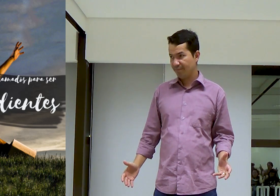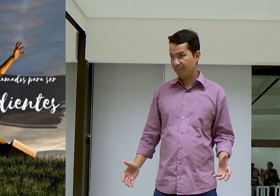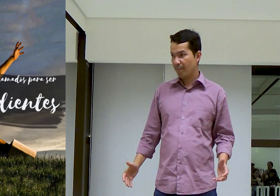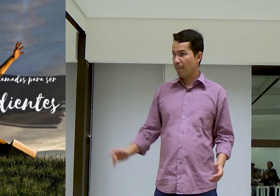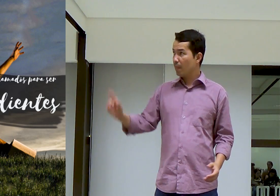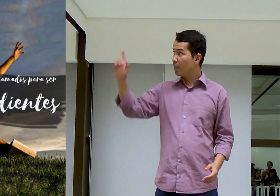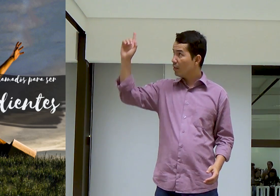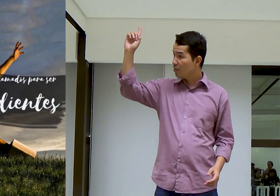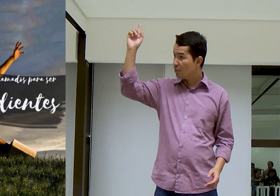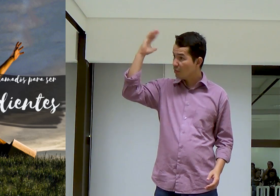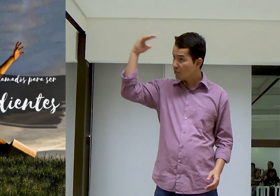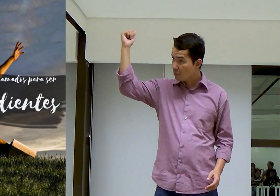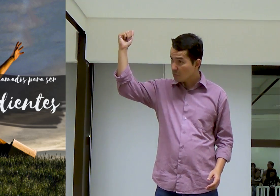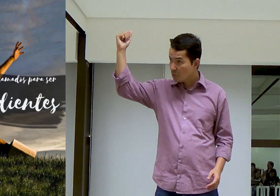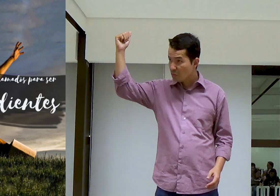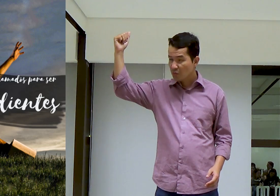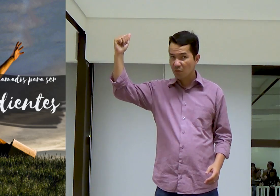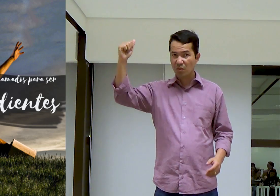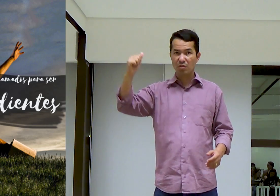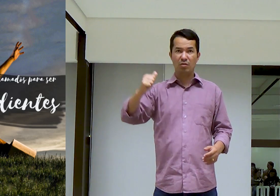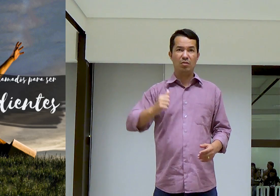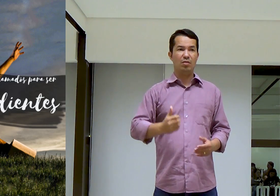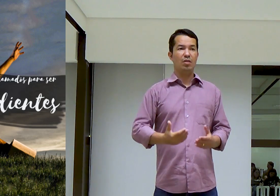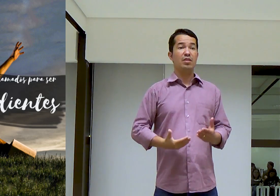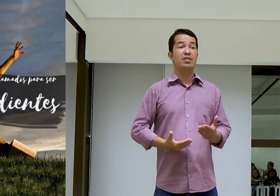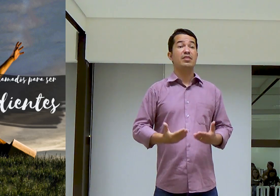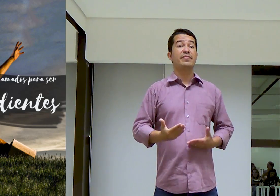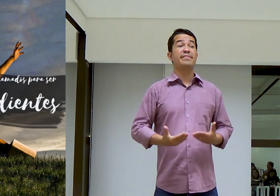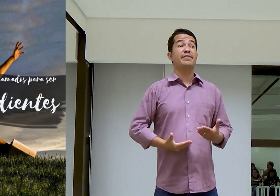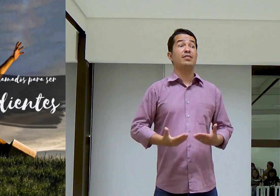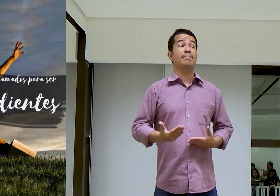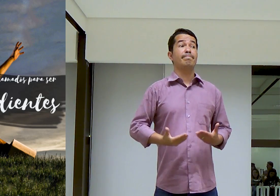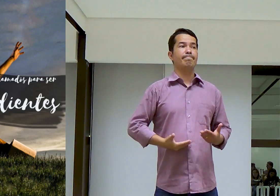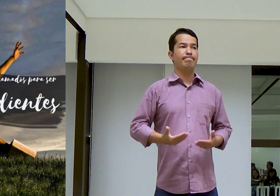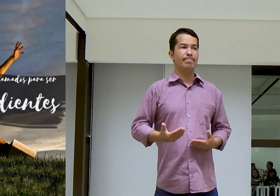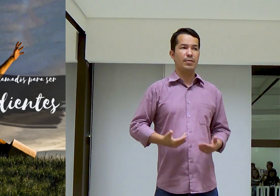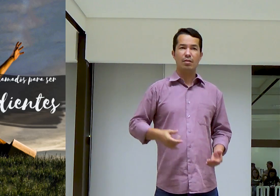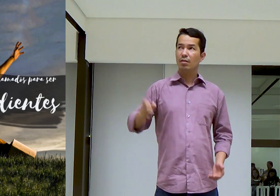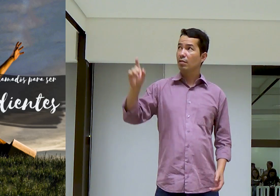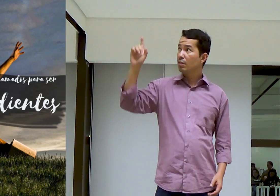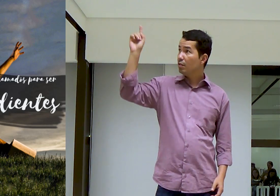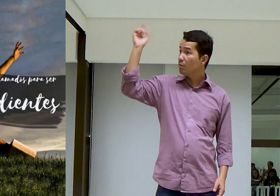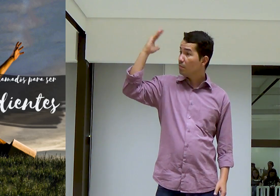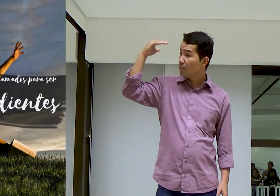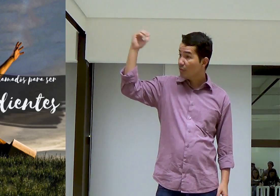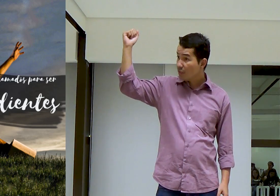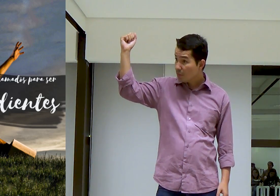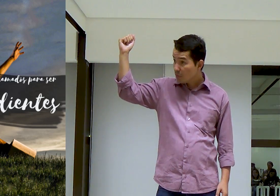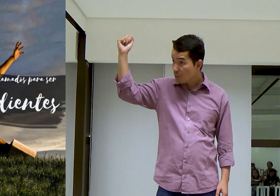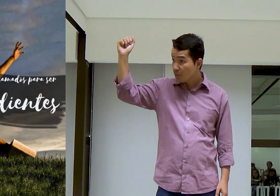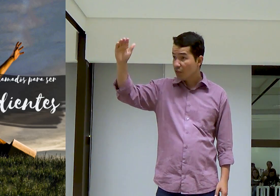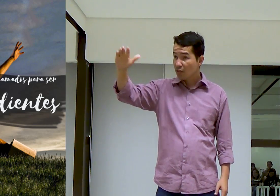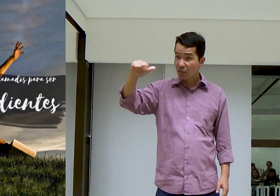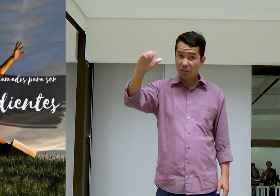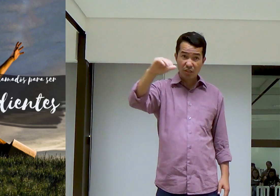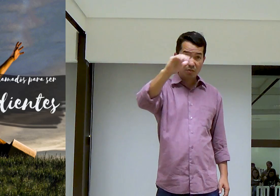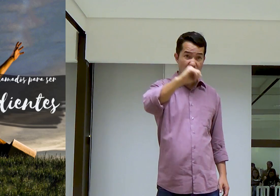Ok. Deus nos chamou para sermos servos. Nos chamou.